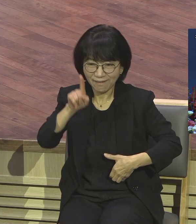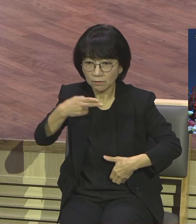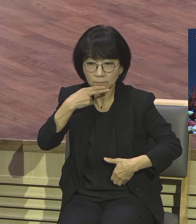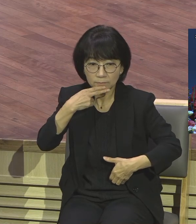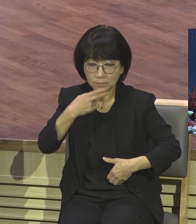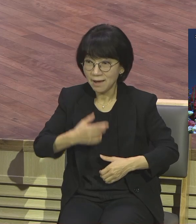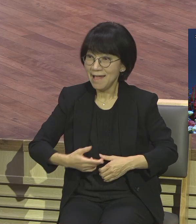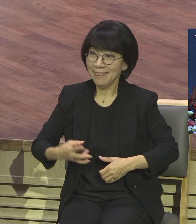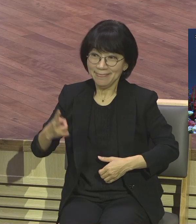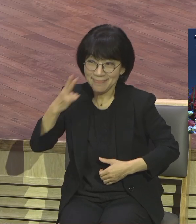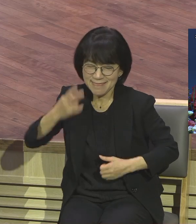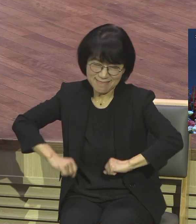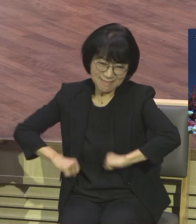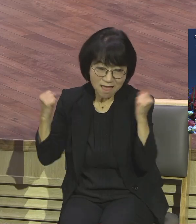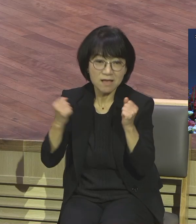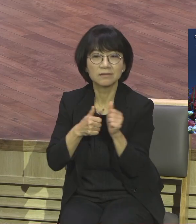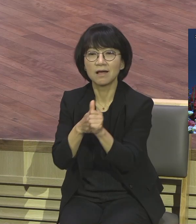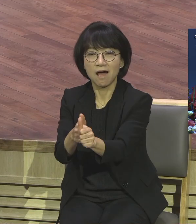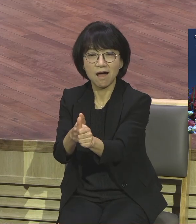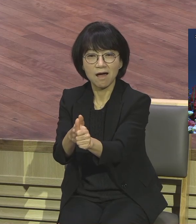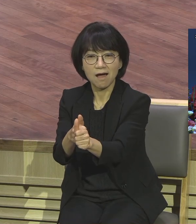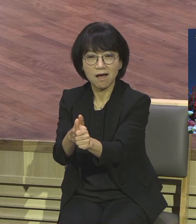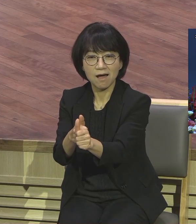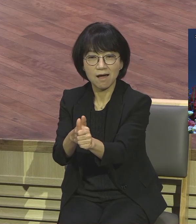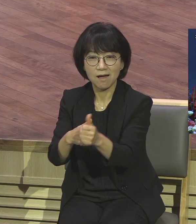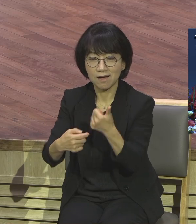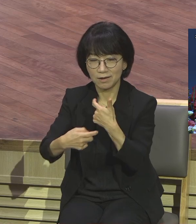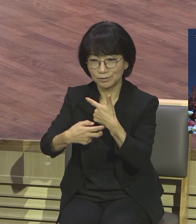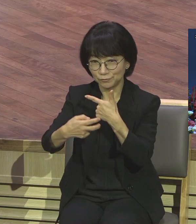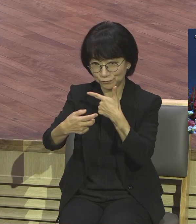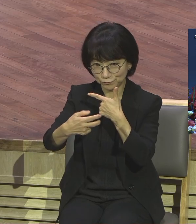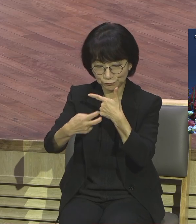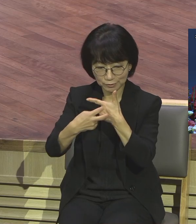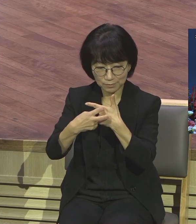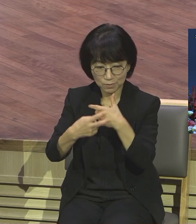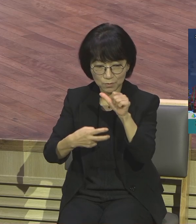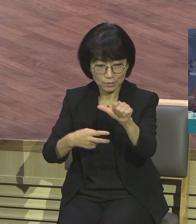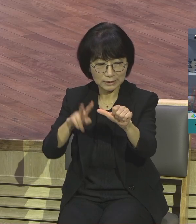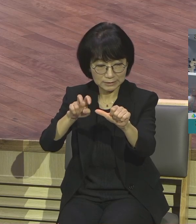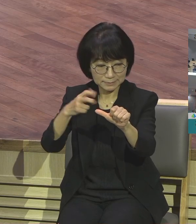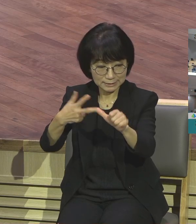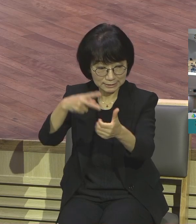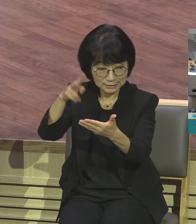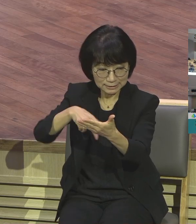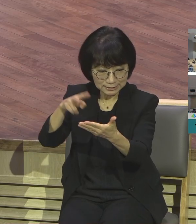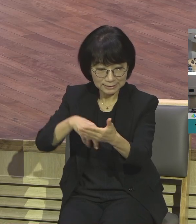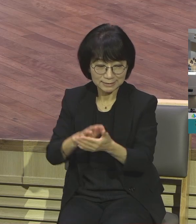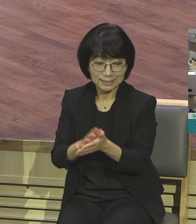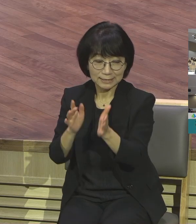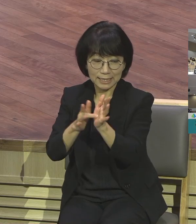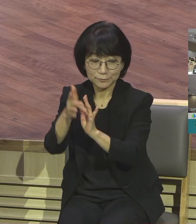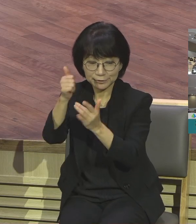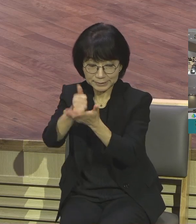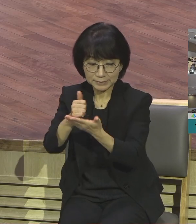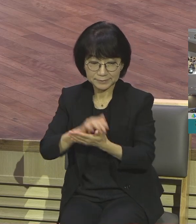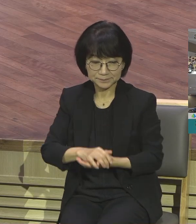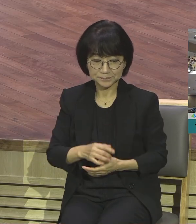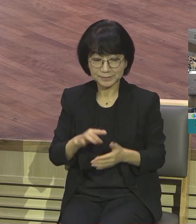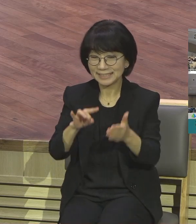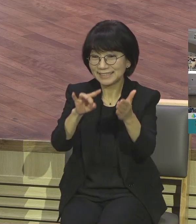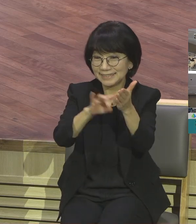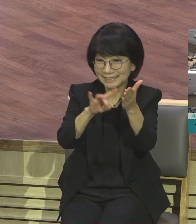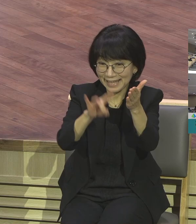보면. 주저하는 사람이 없어요. 누가 보면 5장 27절 28절 보니까 그 후에 예수께서 나가사 레위라는